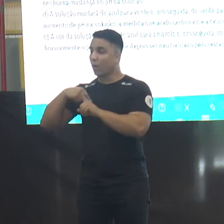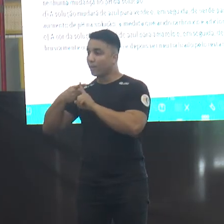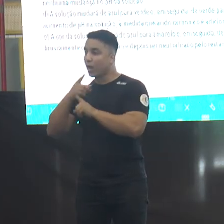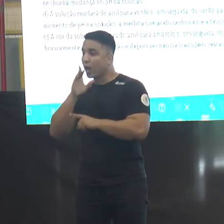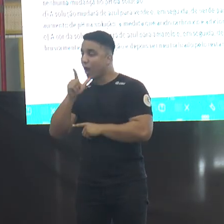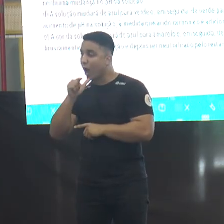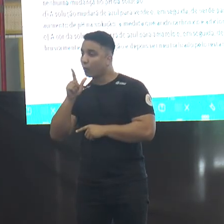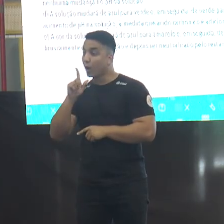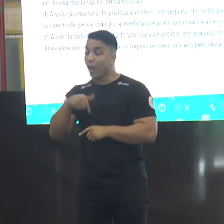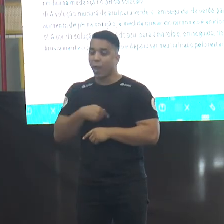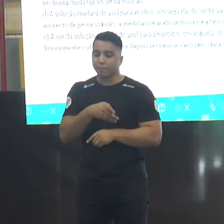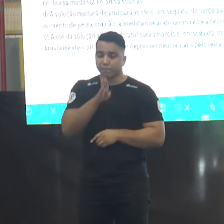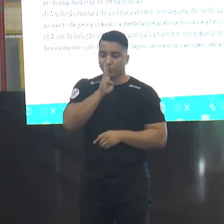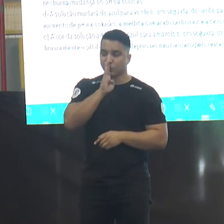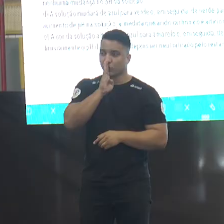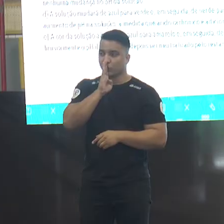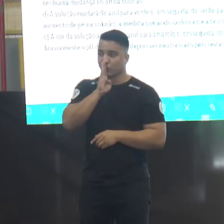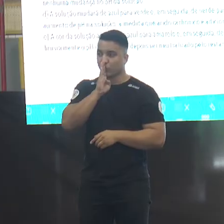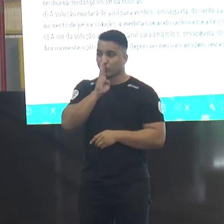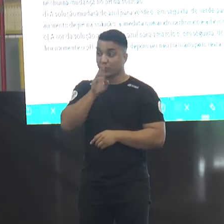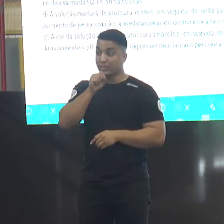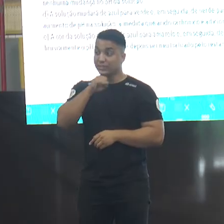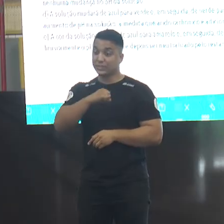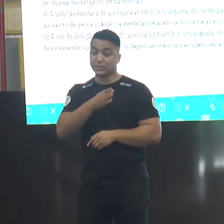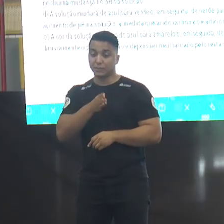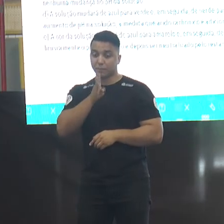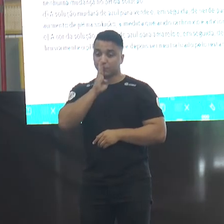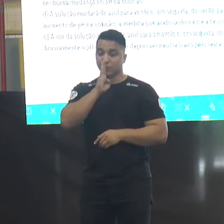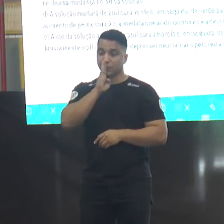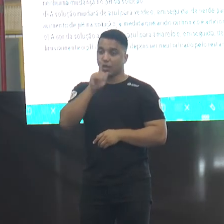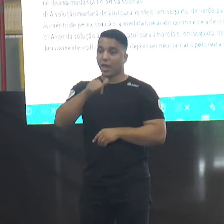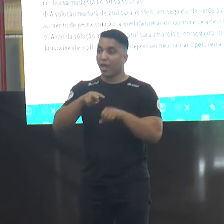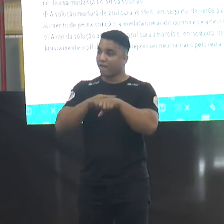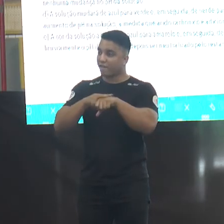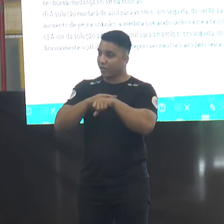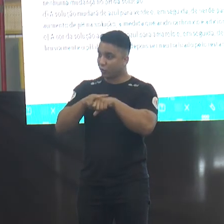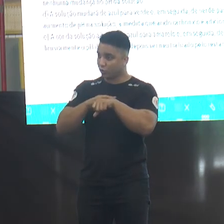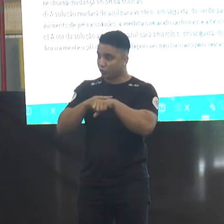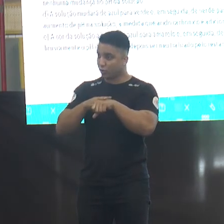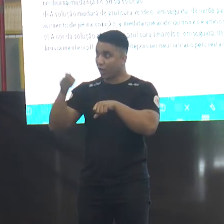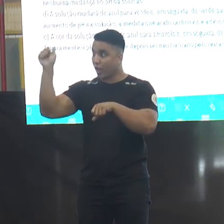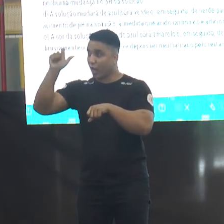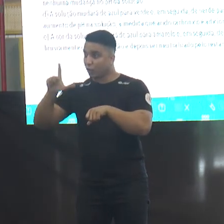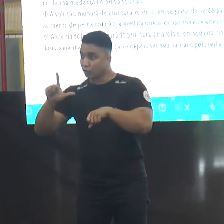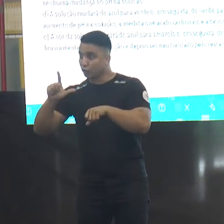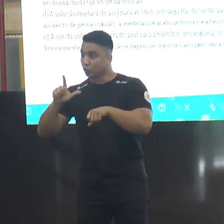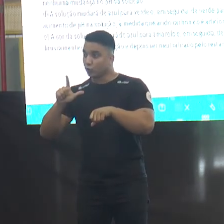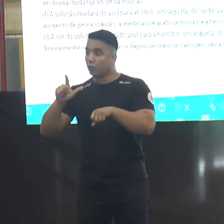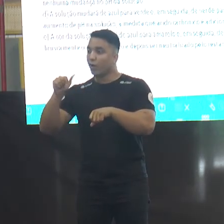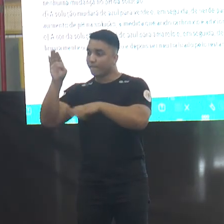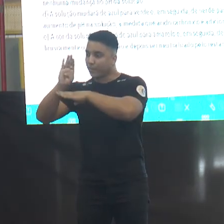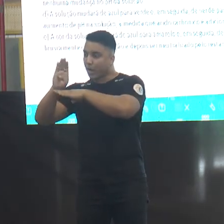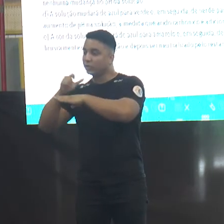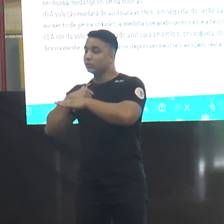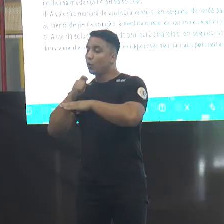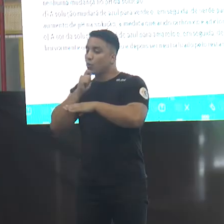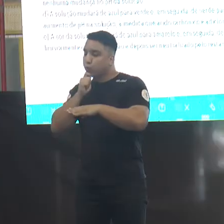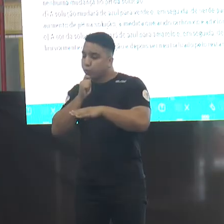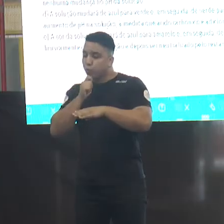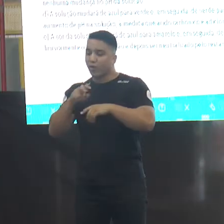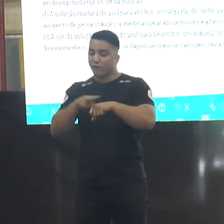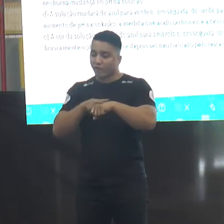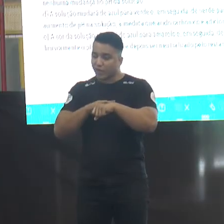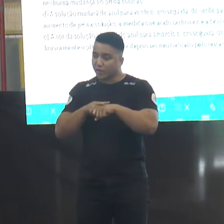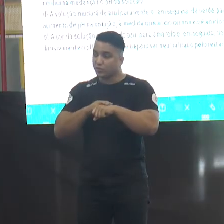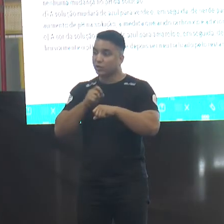Neutraliza, não neutraliza? Se ficar neutro, ele diz que fica verde. Então era azul, fica verde. Se eu continuar